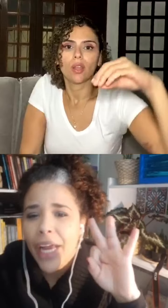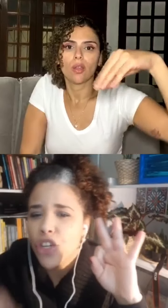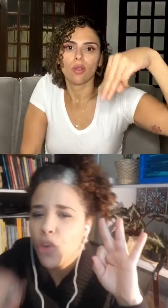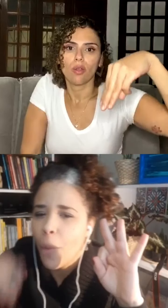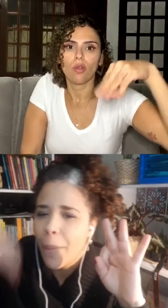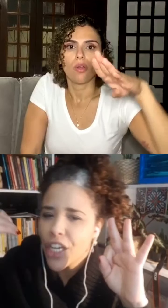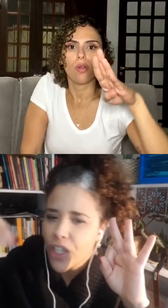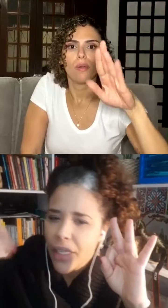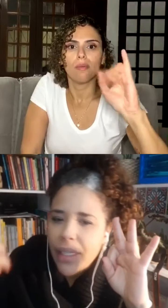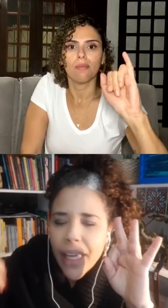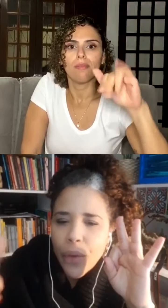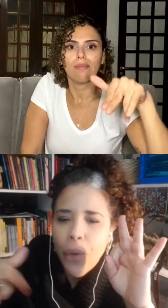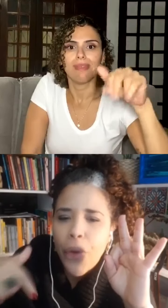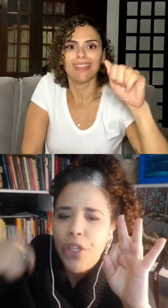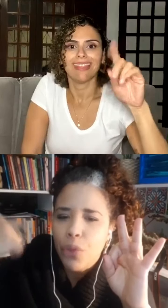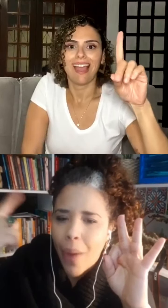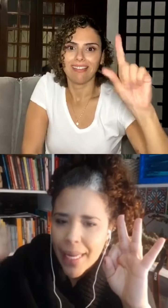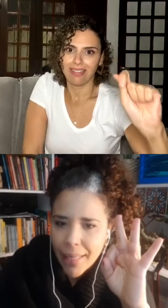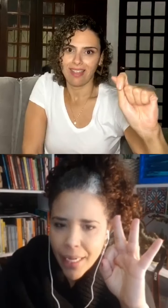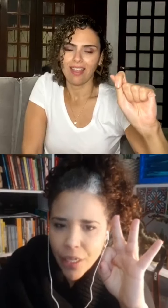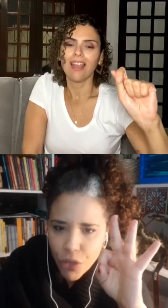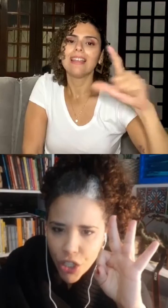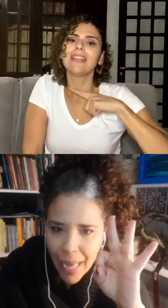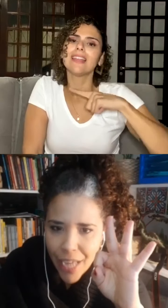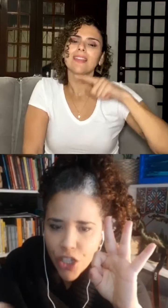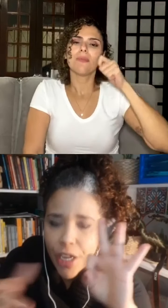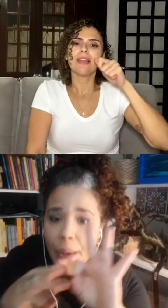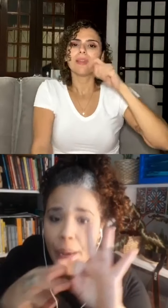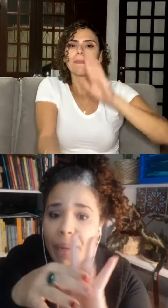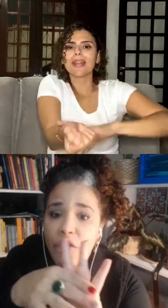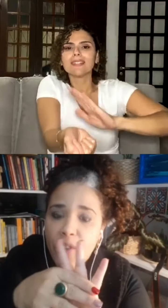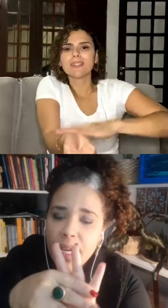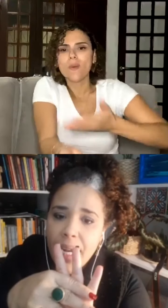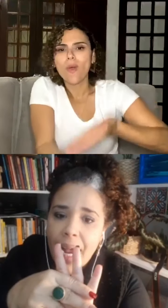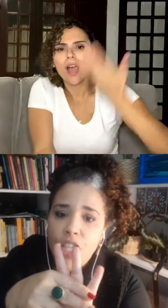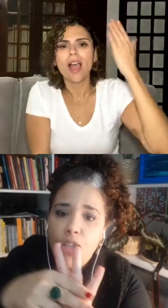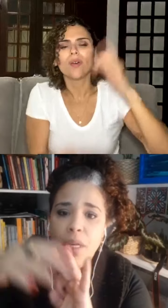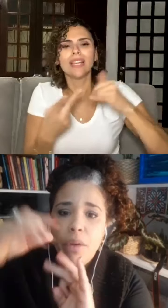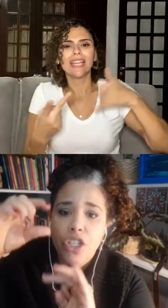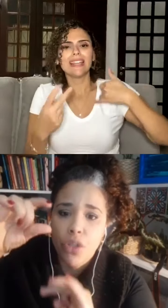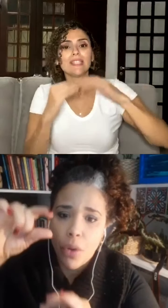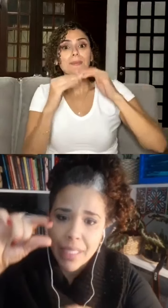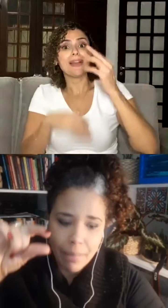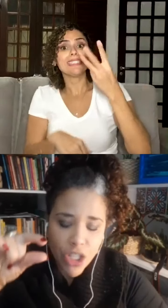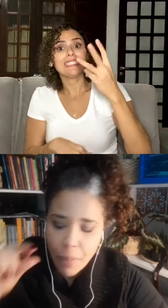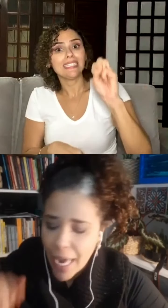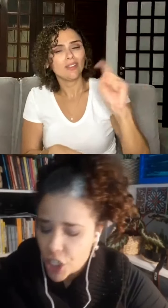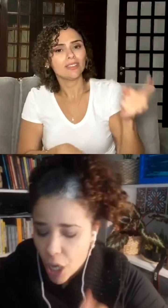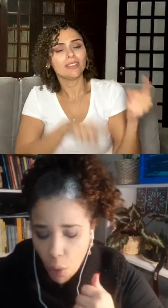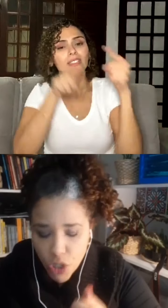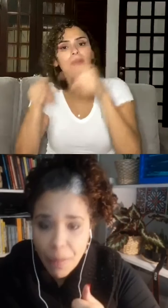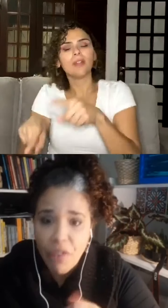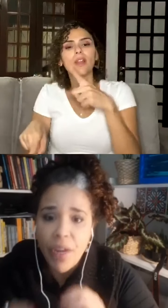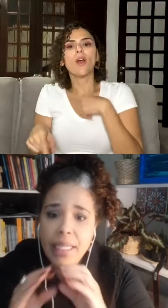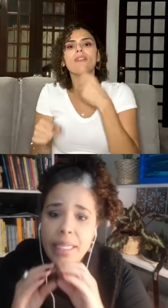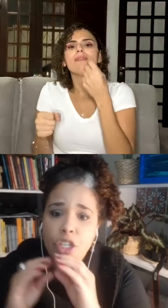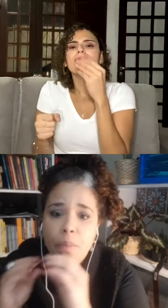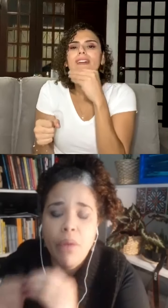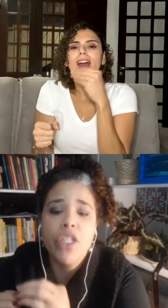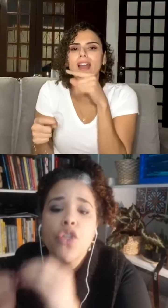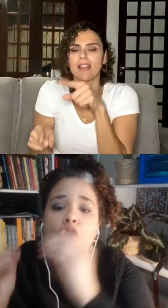mulheres com mais de 38, 40 anos de idade. Prefira as pílulas de dose mais baixa ou, de preferência,